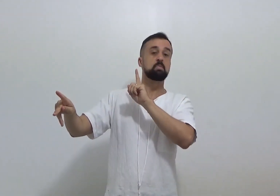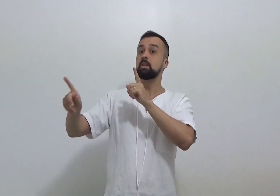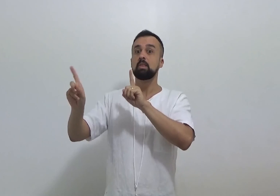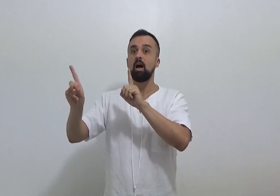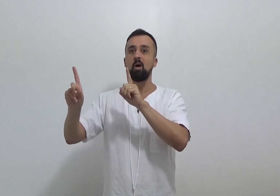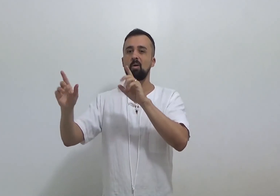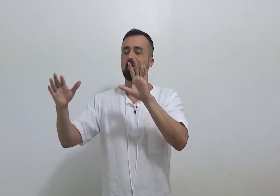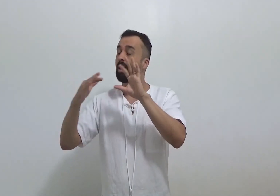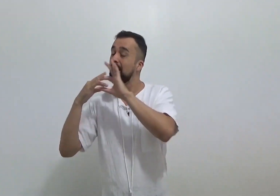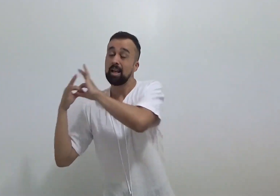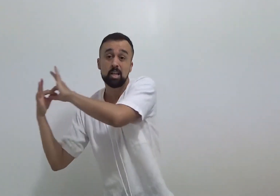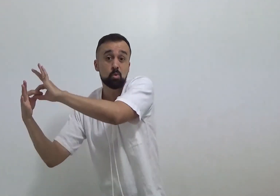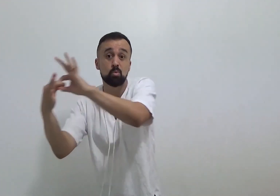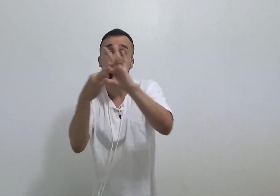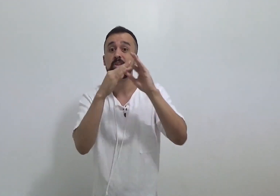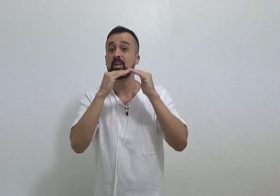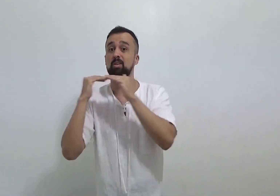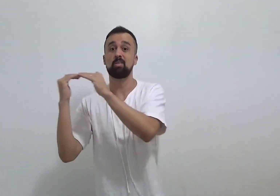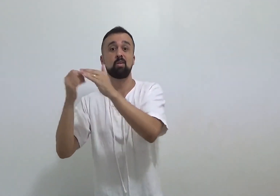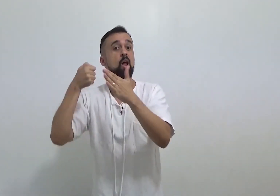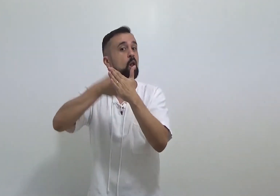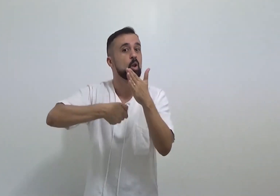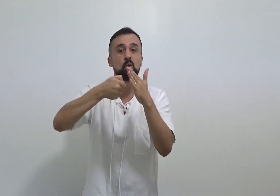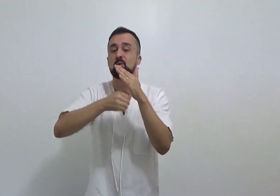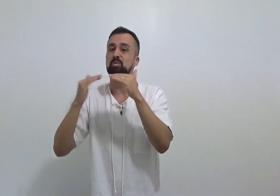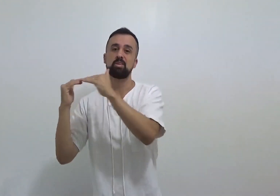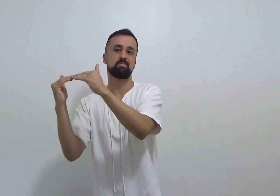pois essa luta é conjunta.